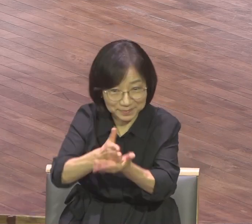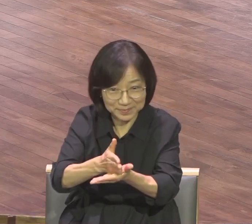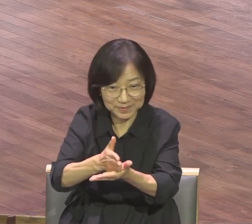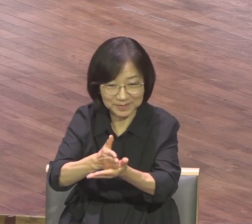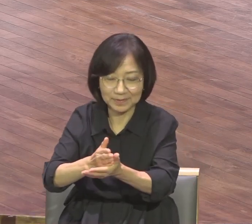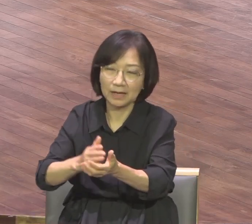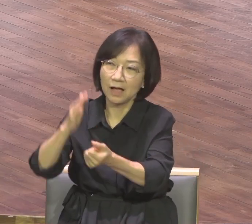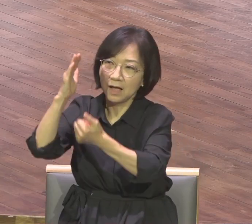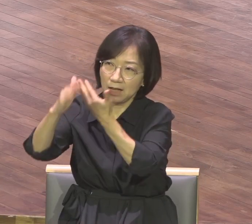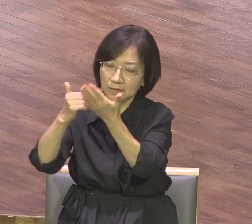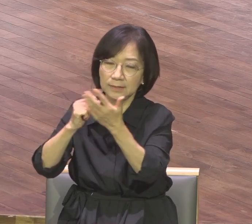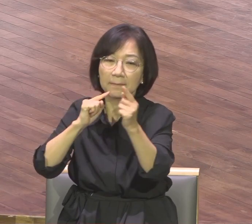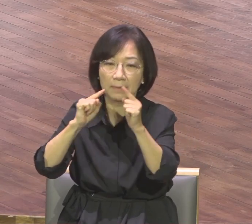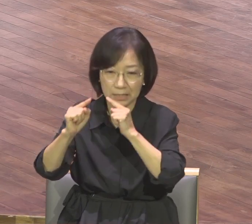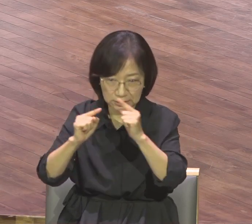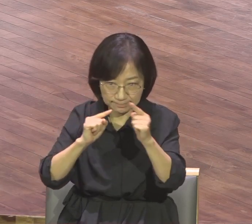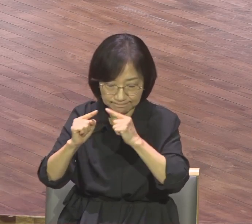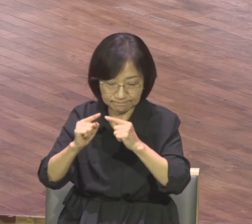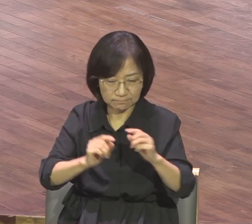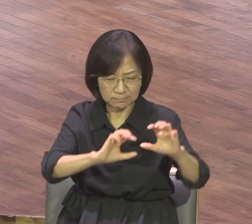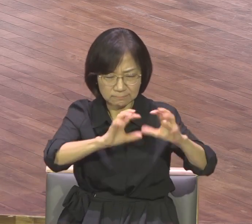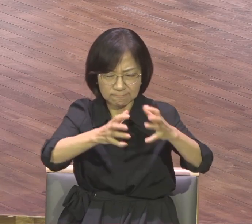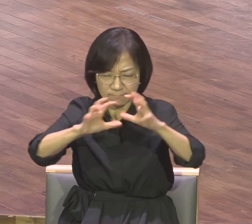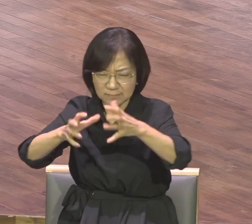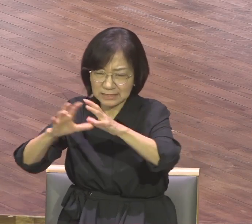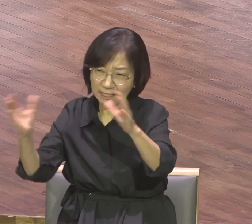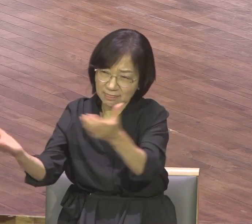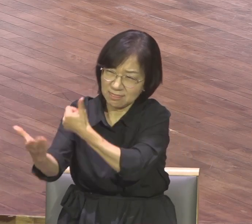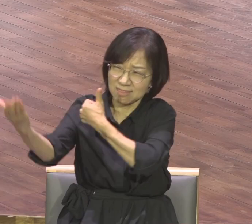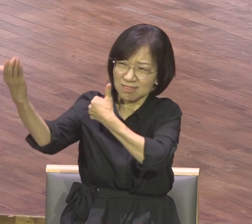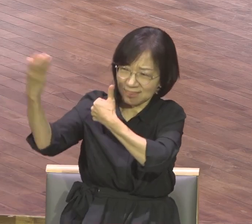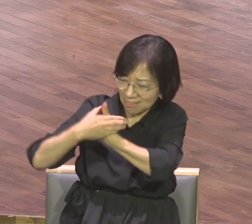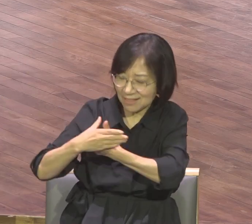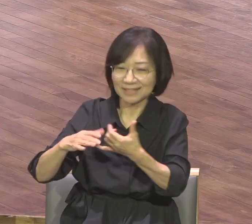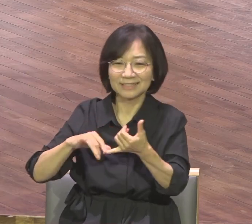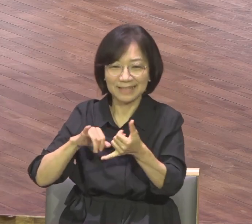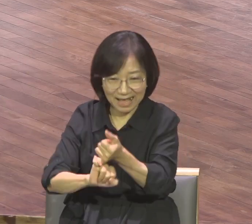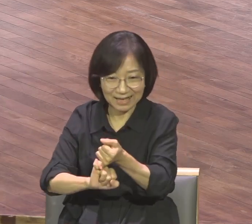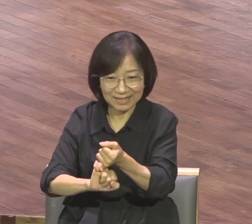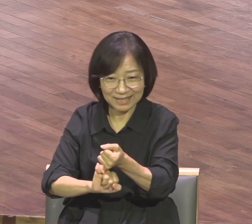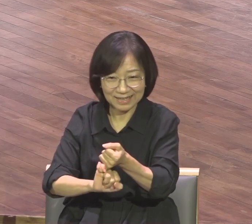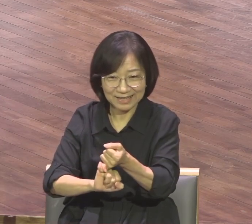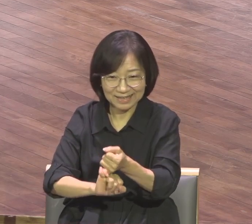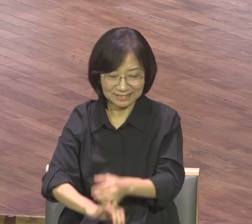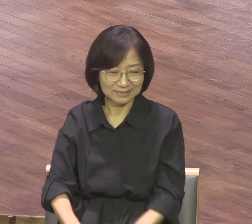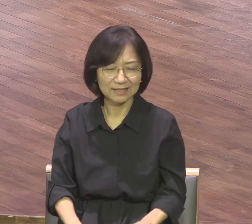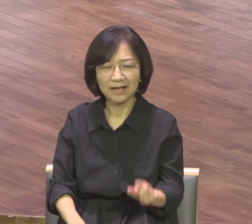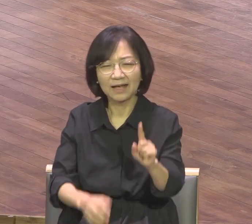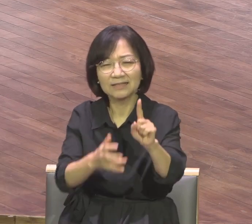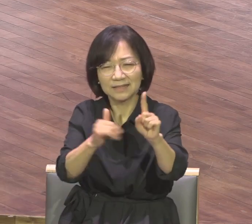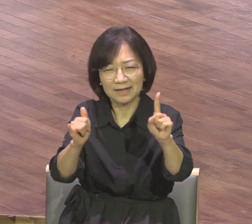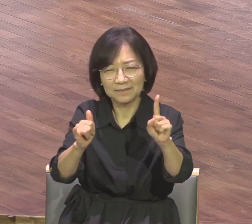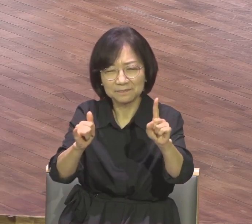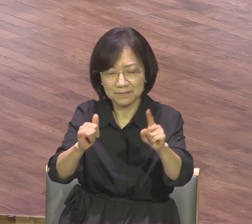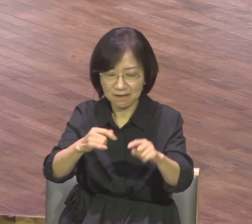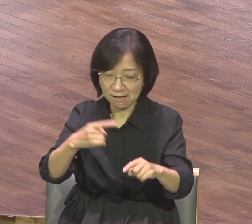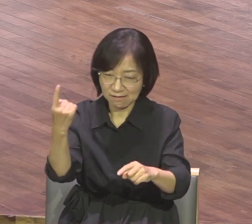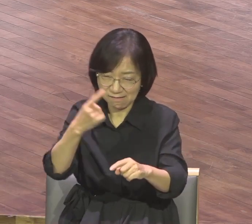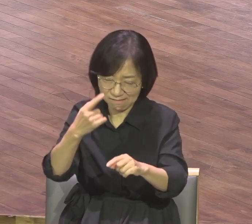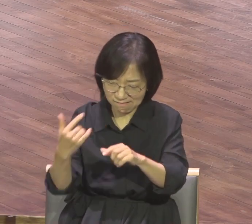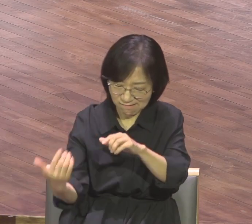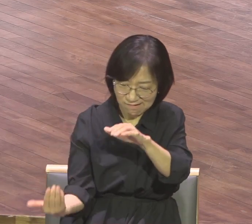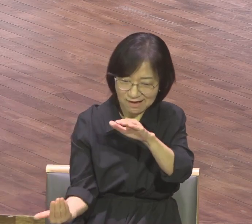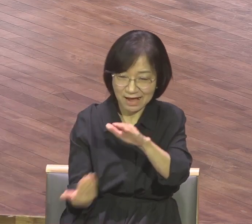이 교회를 통하여 만국을 기업을 얻게 하겠다. 그 작은 자가 천을 이루고 그 약한 자 강국 이루어요. 그게